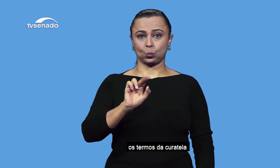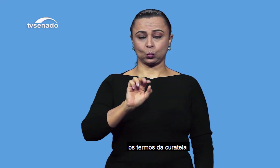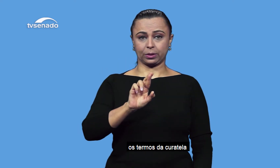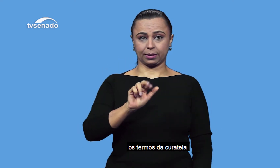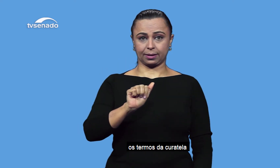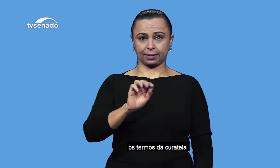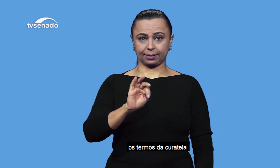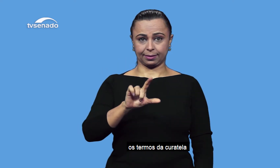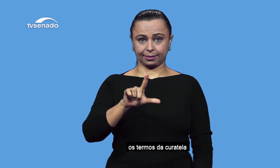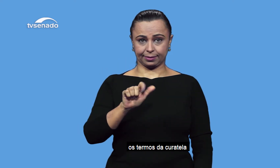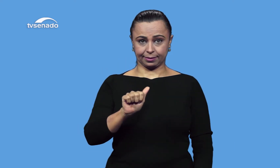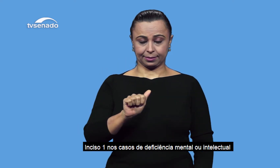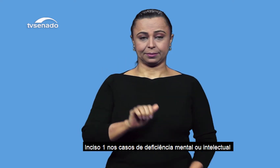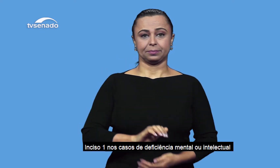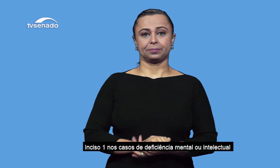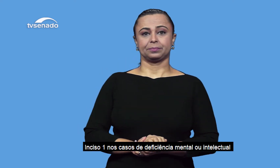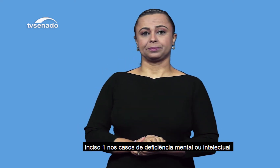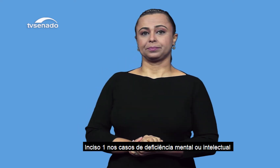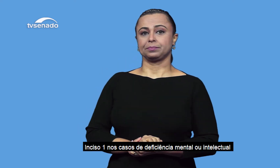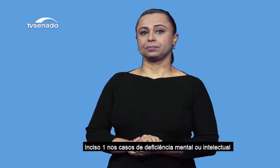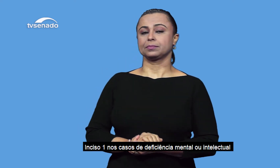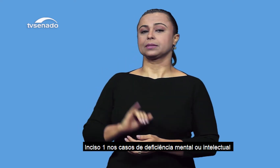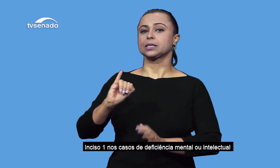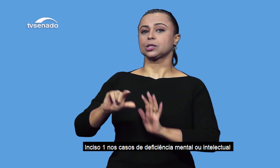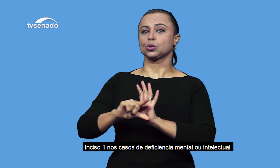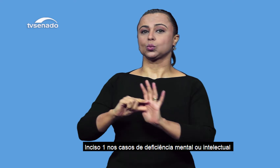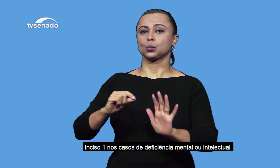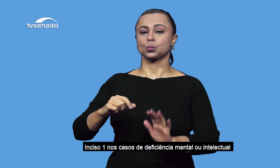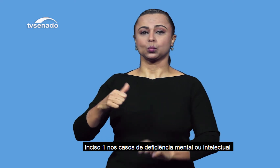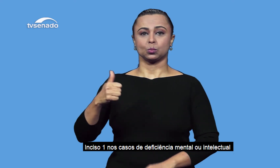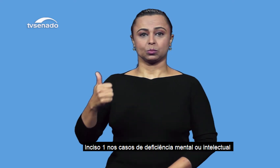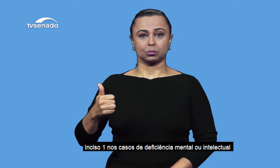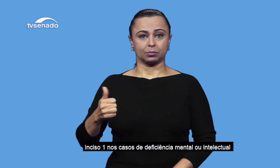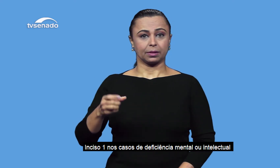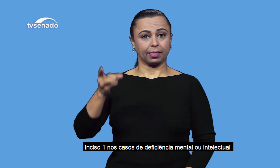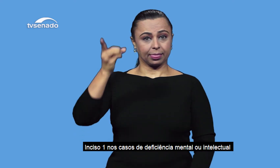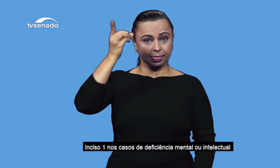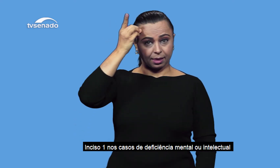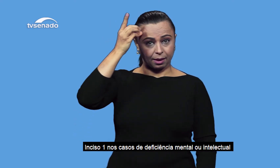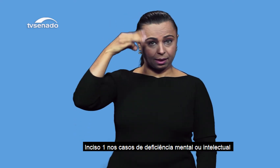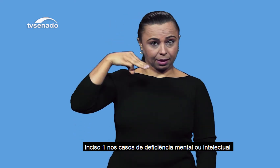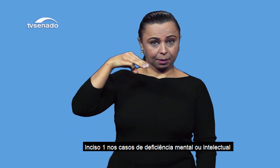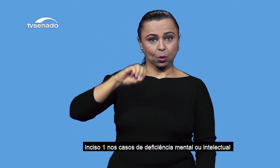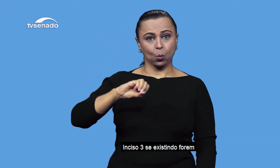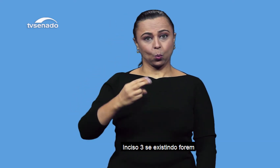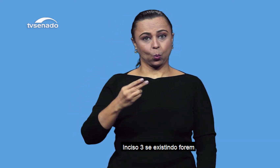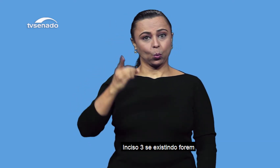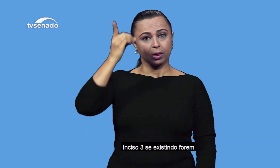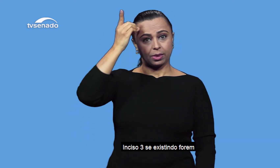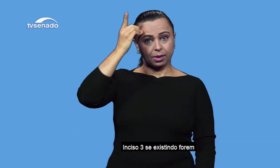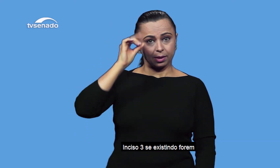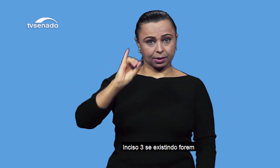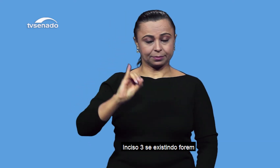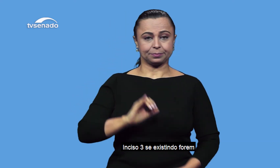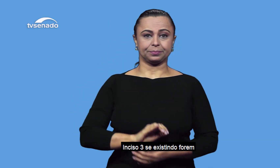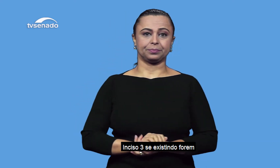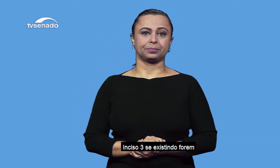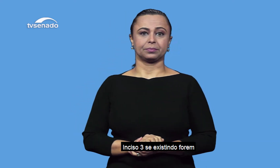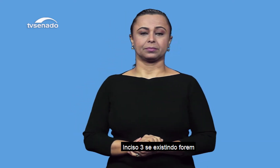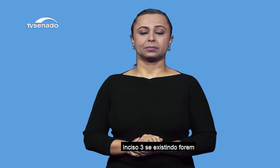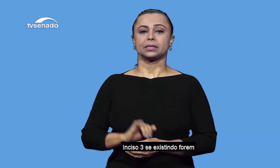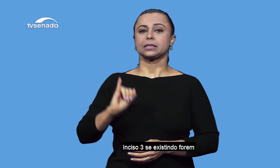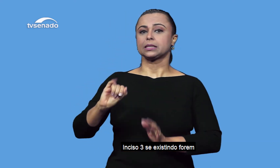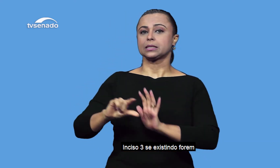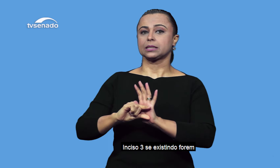da curatela incisos 1 nos casos de deficiência mental ou intelectual inciso